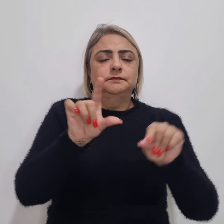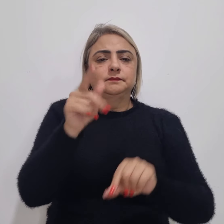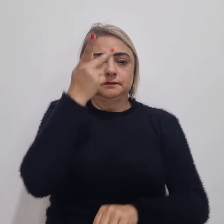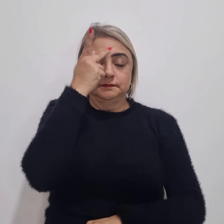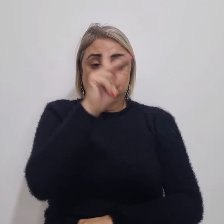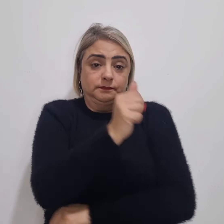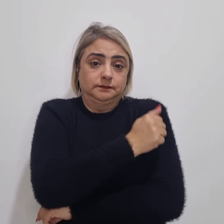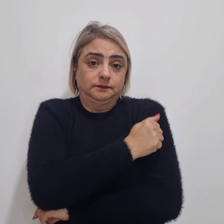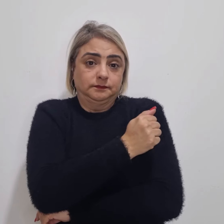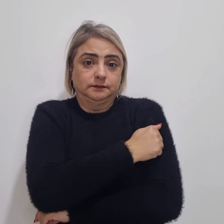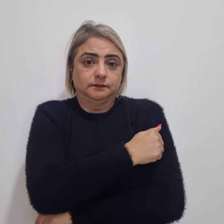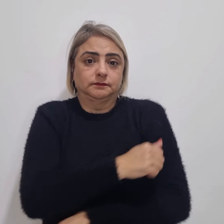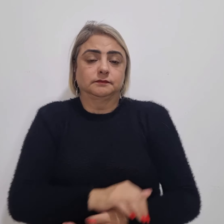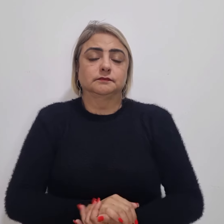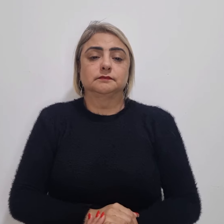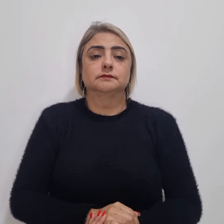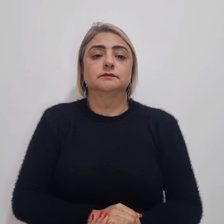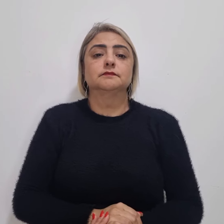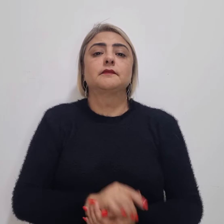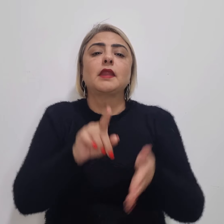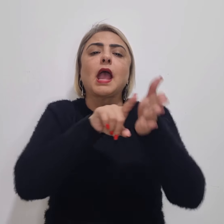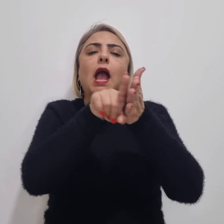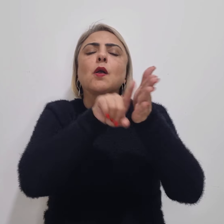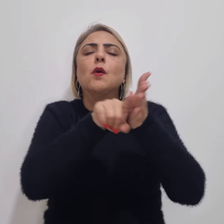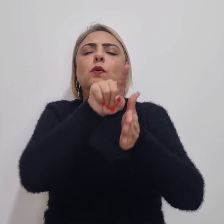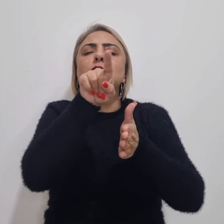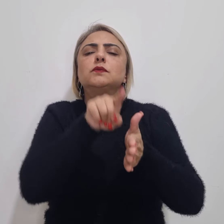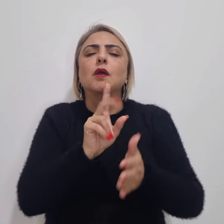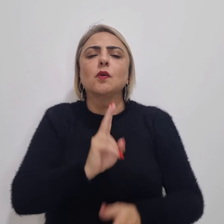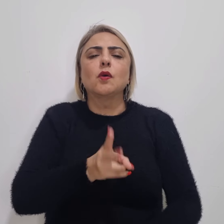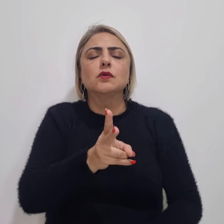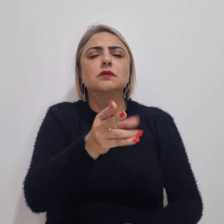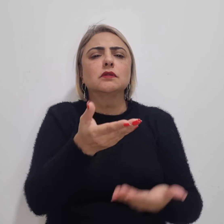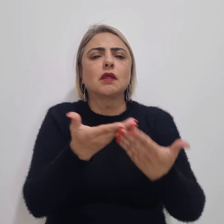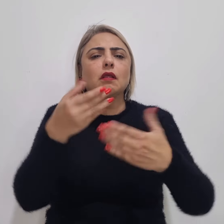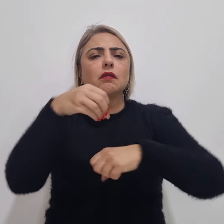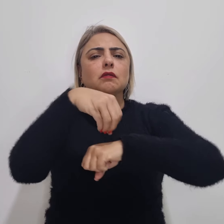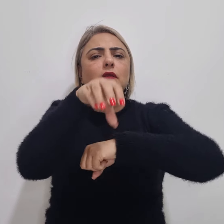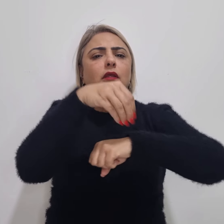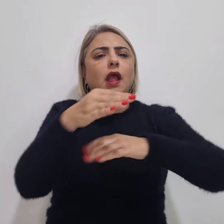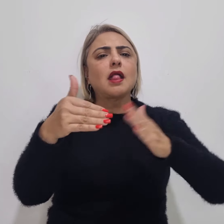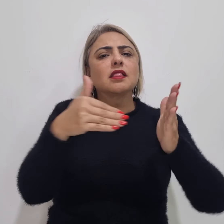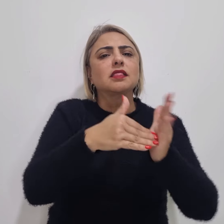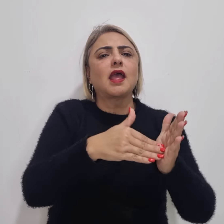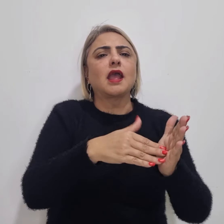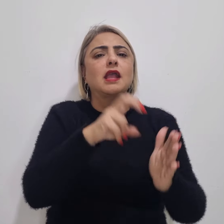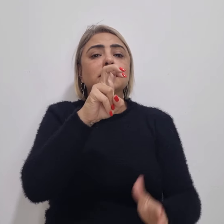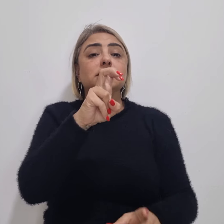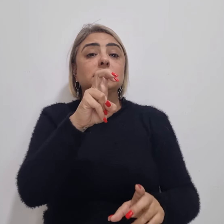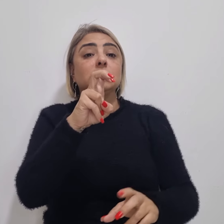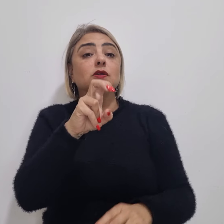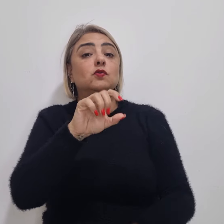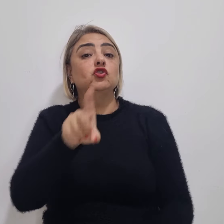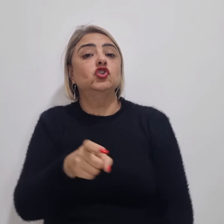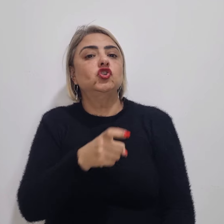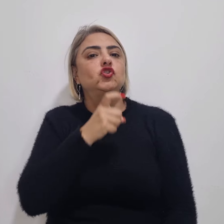os estudantes. A consulta segue disponível até o dia 5 de julho. Para